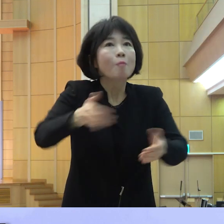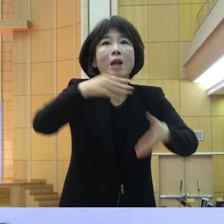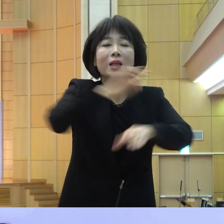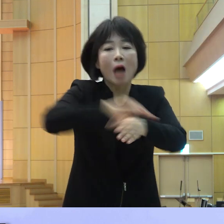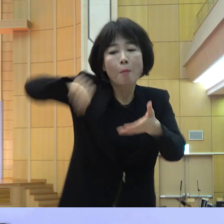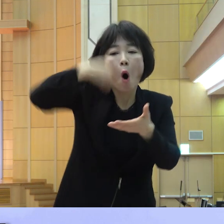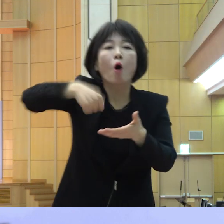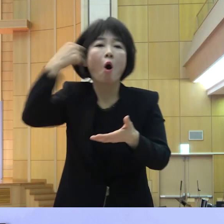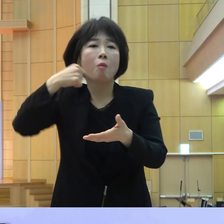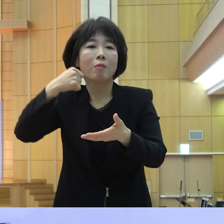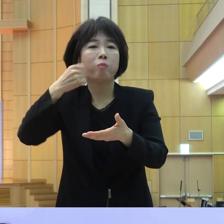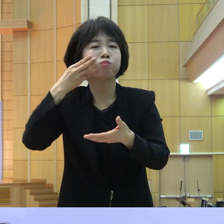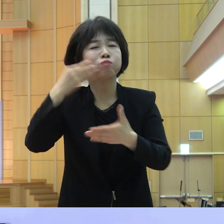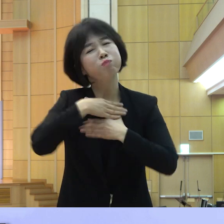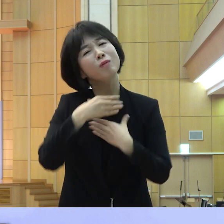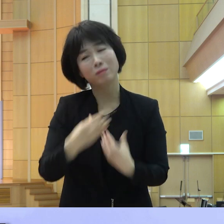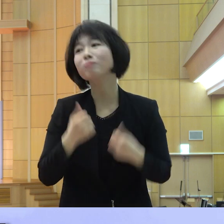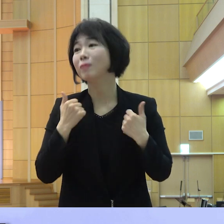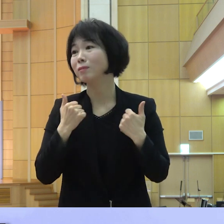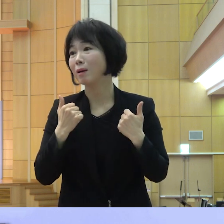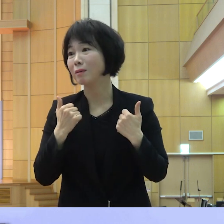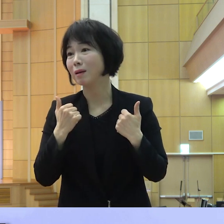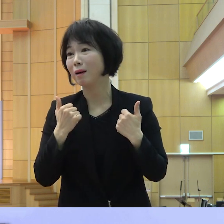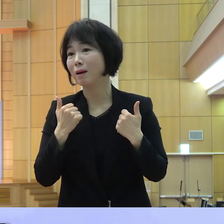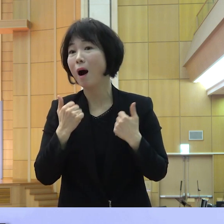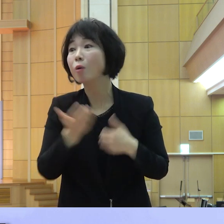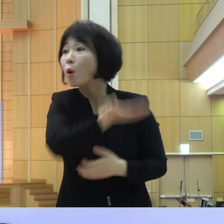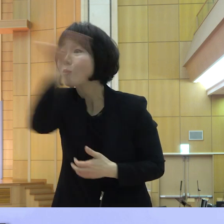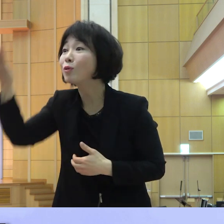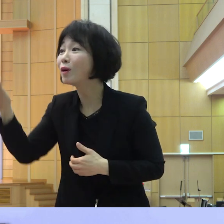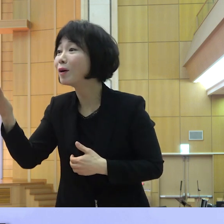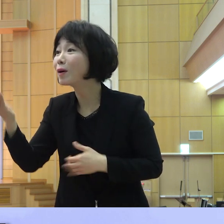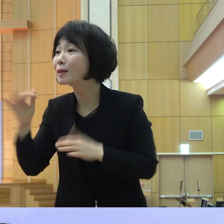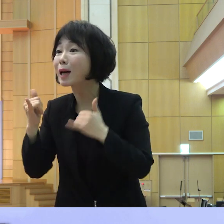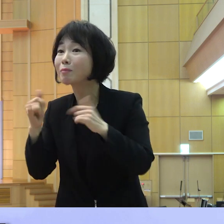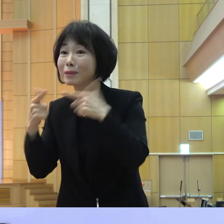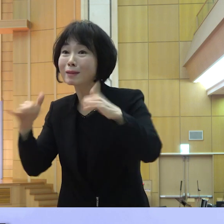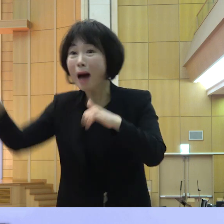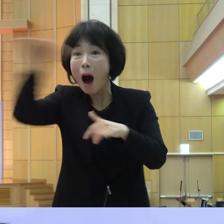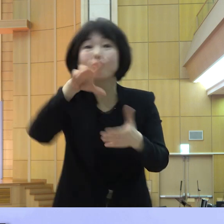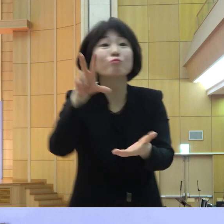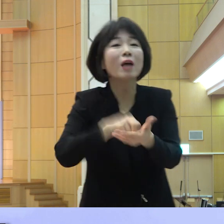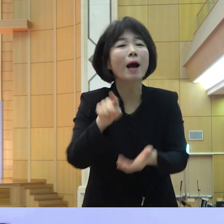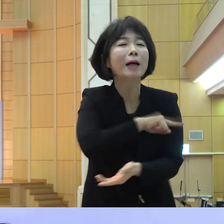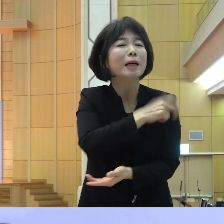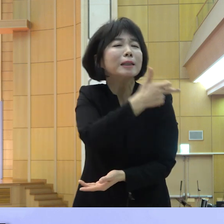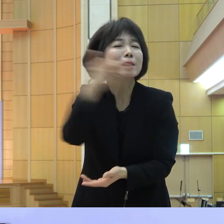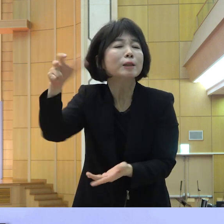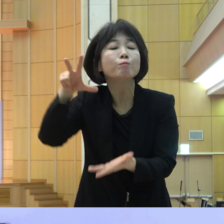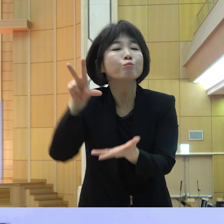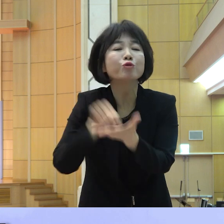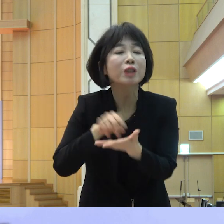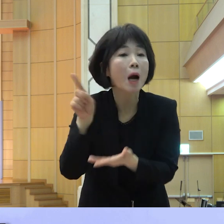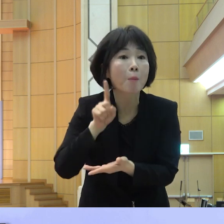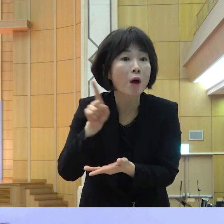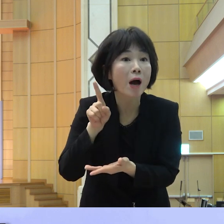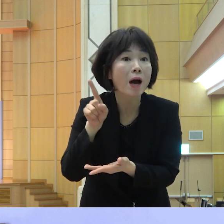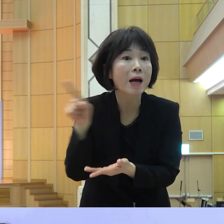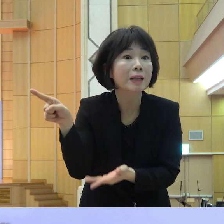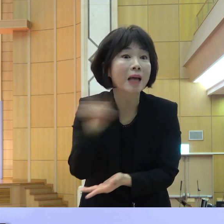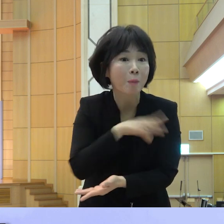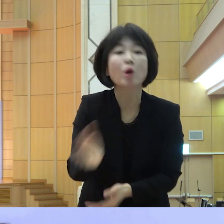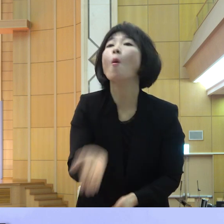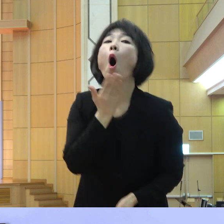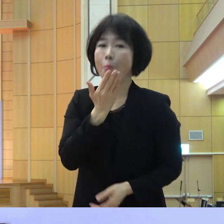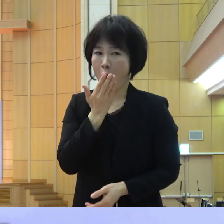대해서 그런 말인데 이것이 이 땅에 사는 동안에 가장 우선시